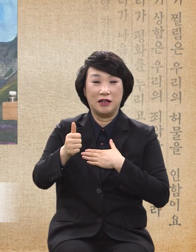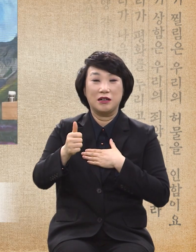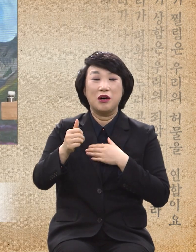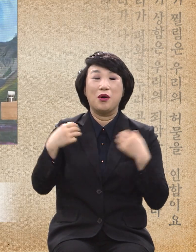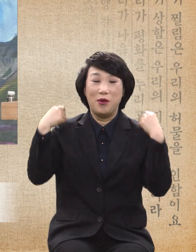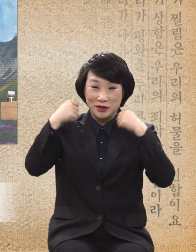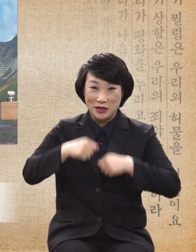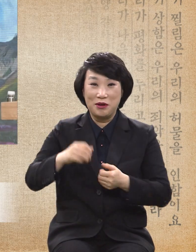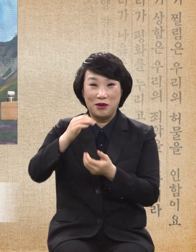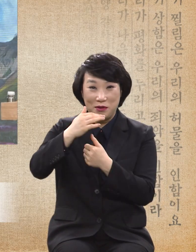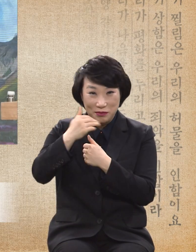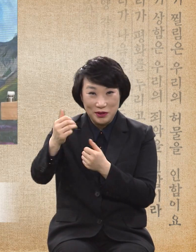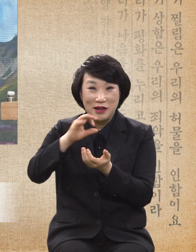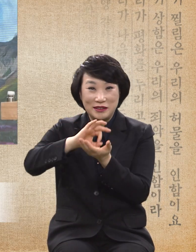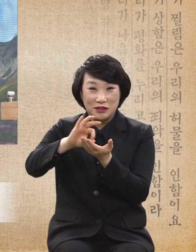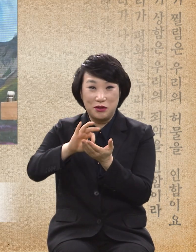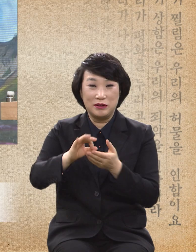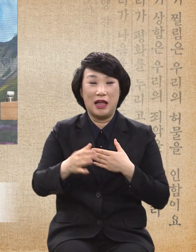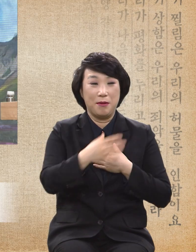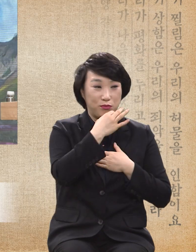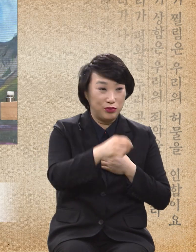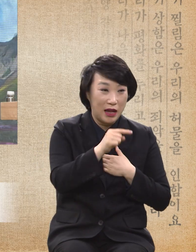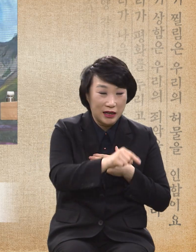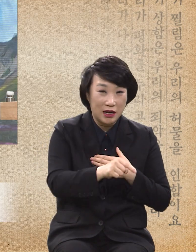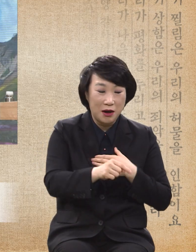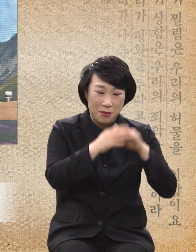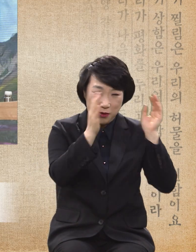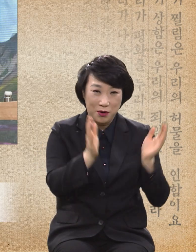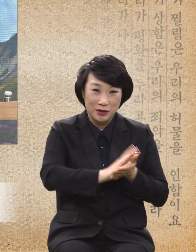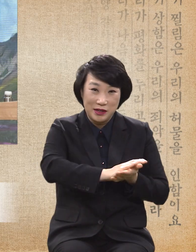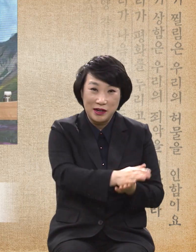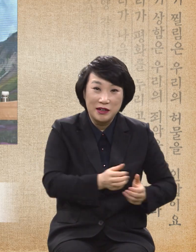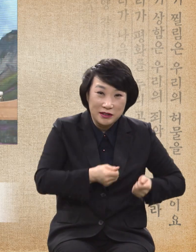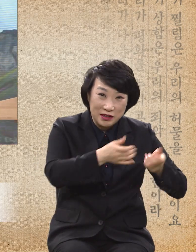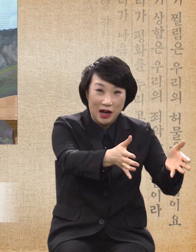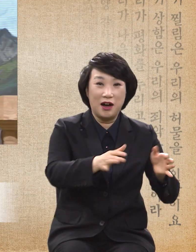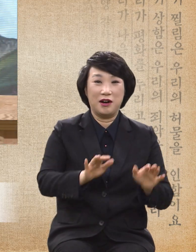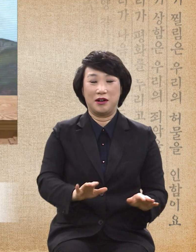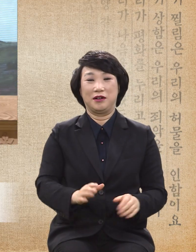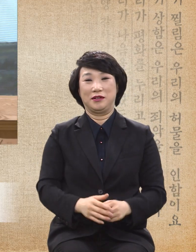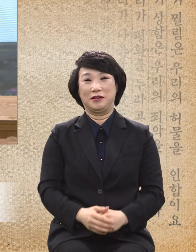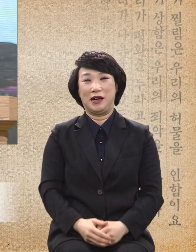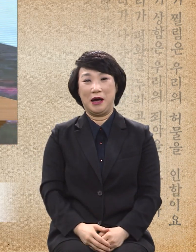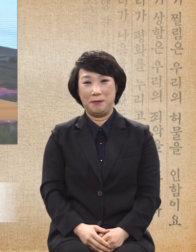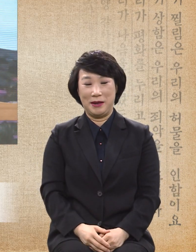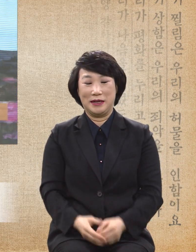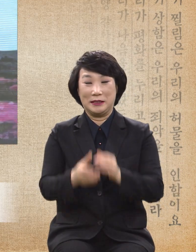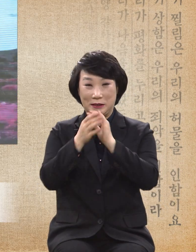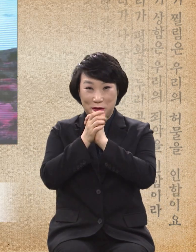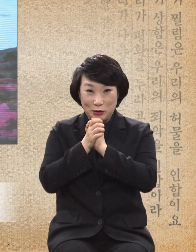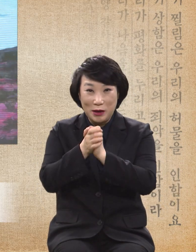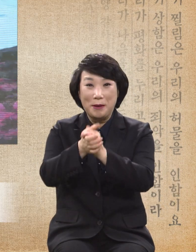나를 옷 입고 내 불행을 그렇게 잔인하게 파괴하도록 해라.